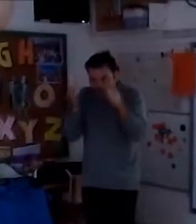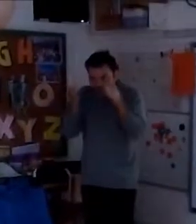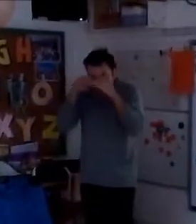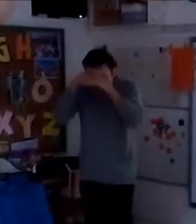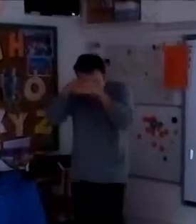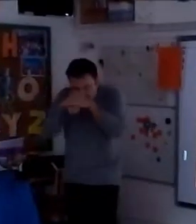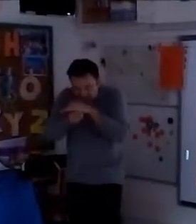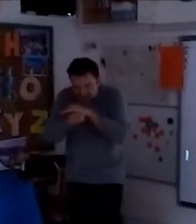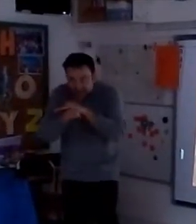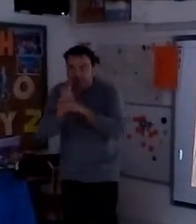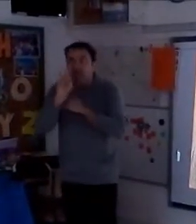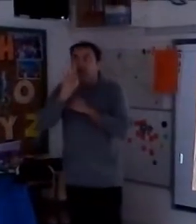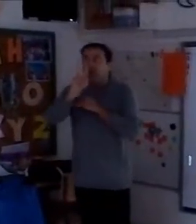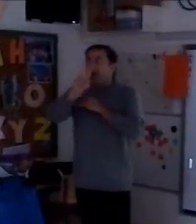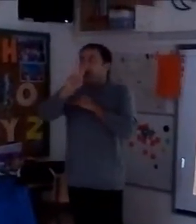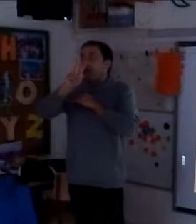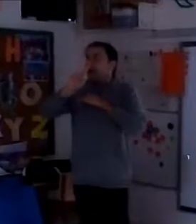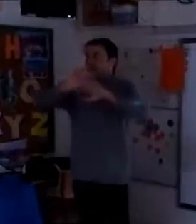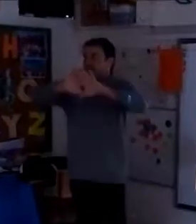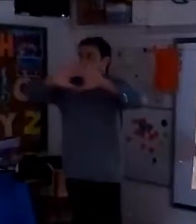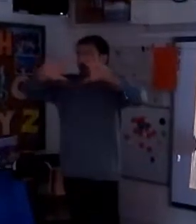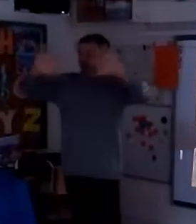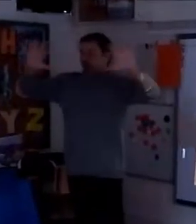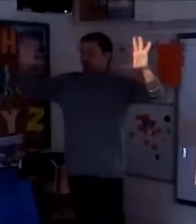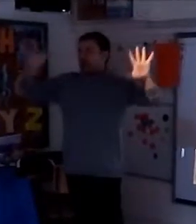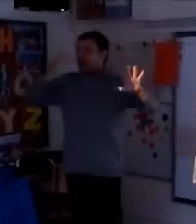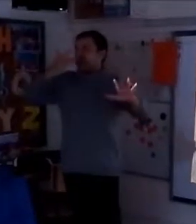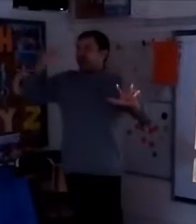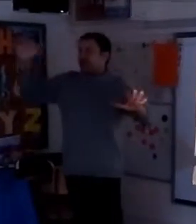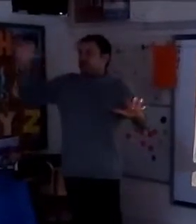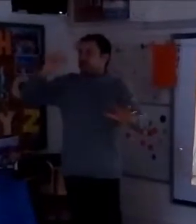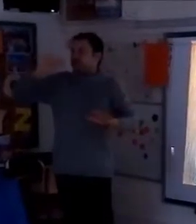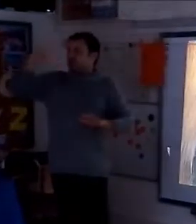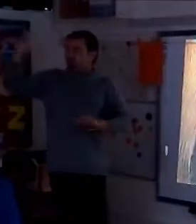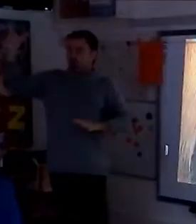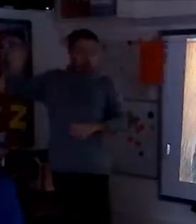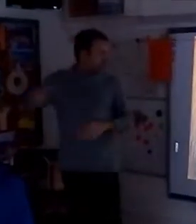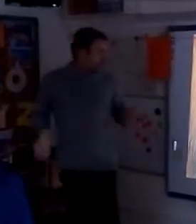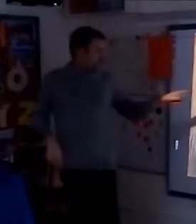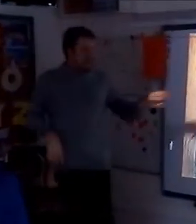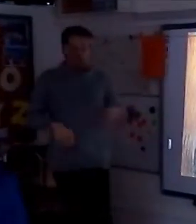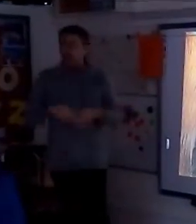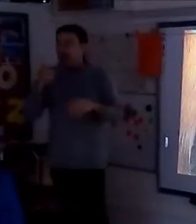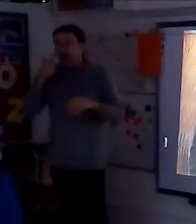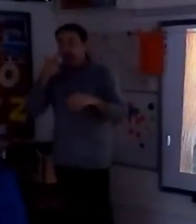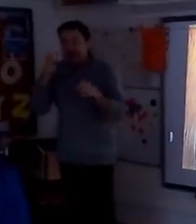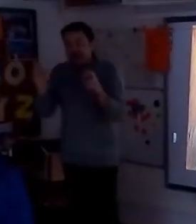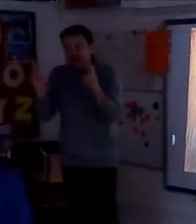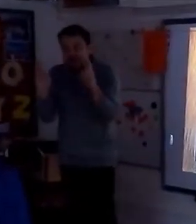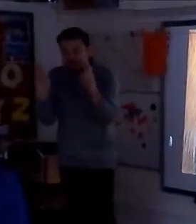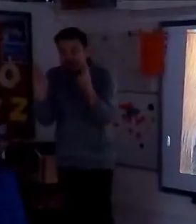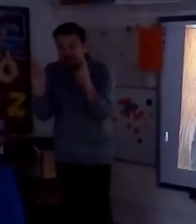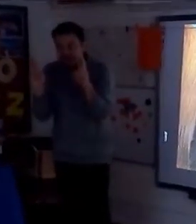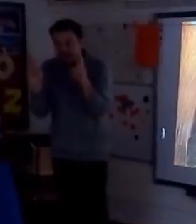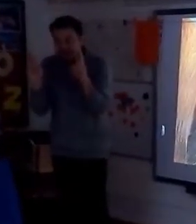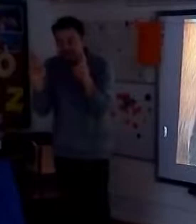Ahí estaba en su cueva el zorrito, salió fuera y vio todo el cielo despejado, el sol brillando y dijo, a ver si